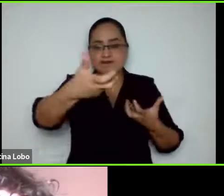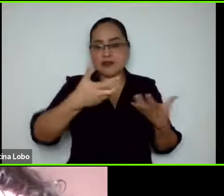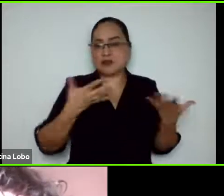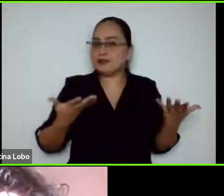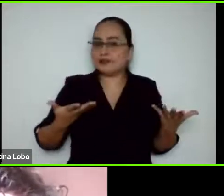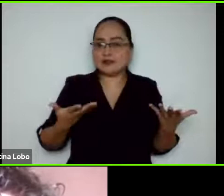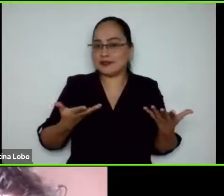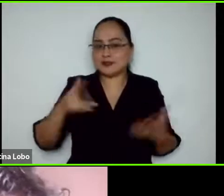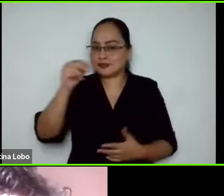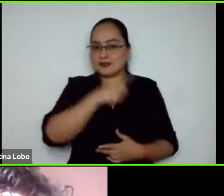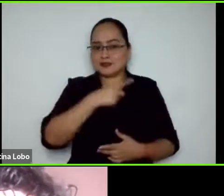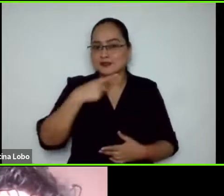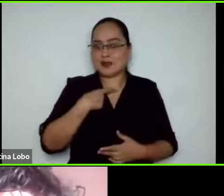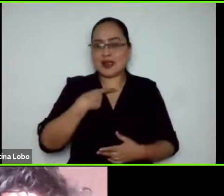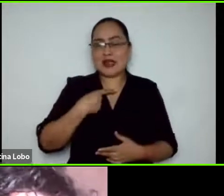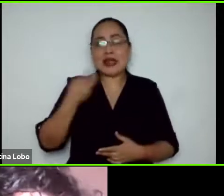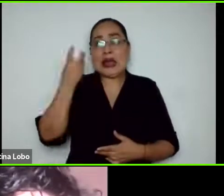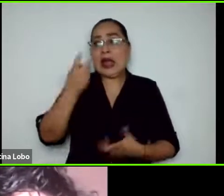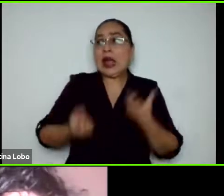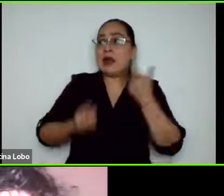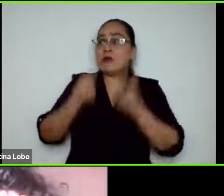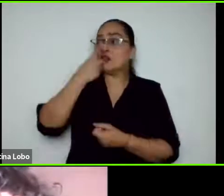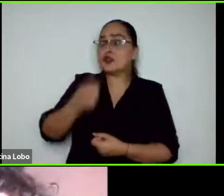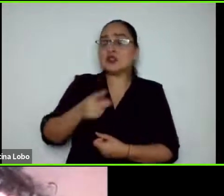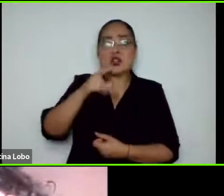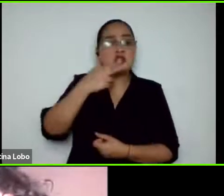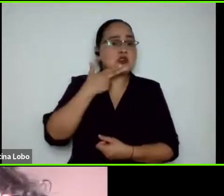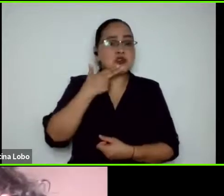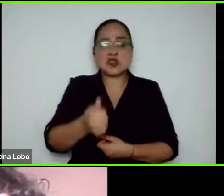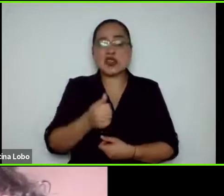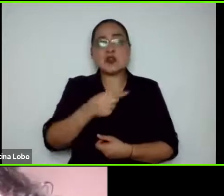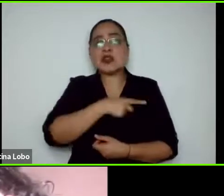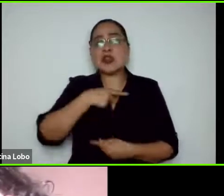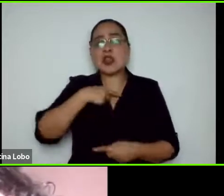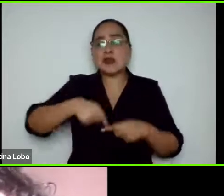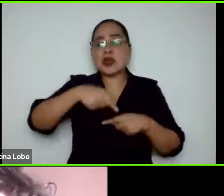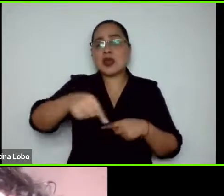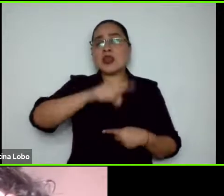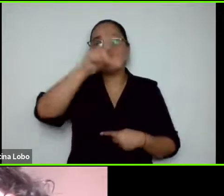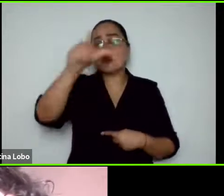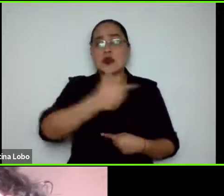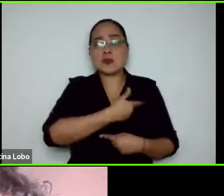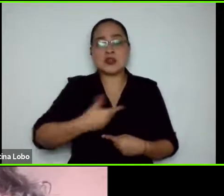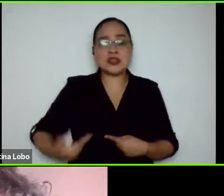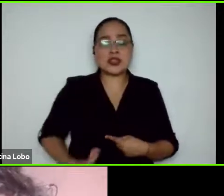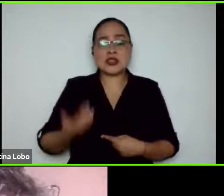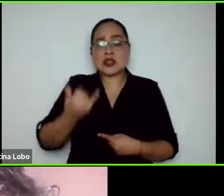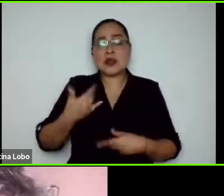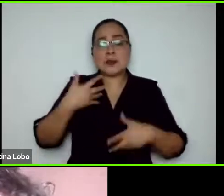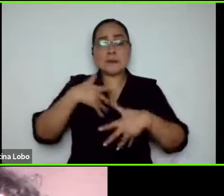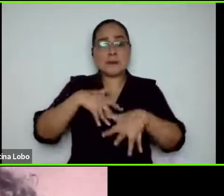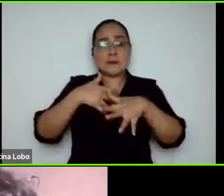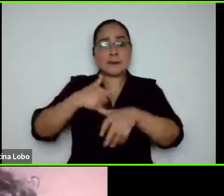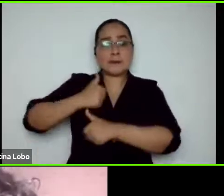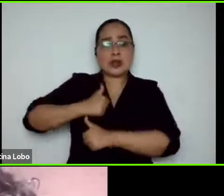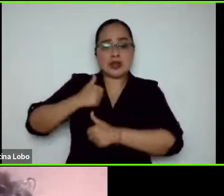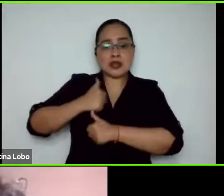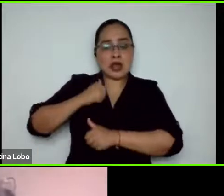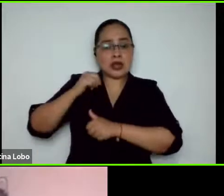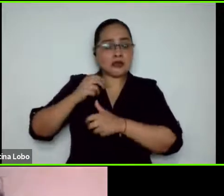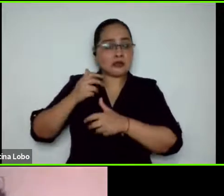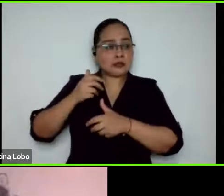Estados Unidos. Y hay quien considera que no sirvió de nada hasta que intervinieron básicamente el presidente y las fuerzas federales. Y hay otros que consideran que